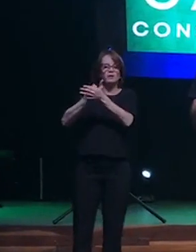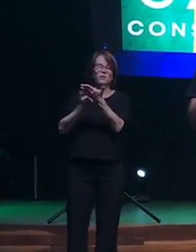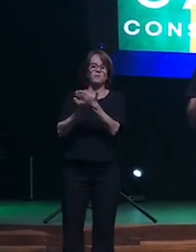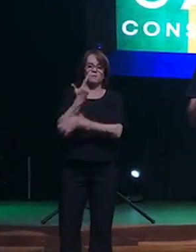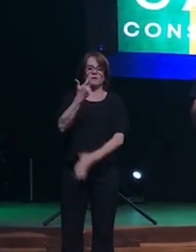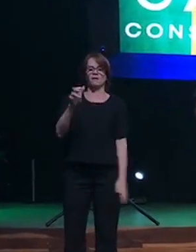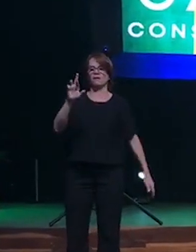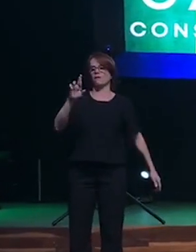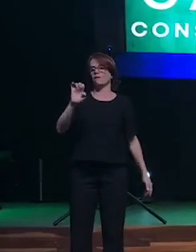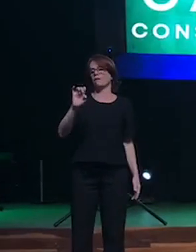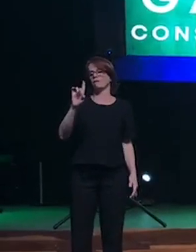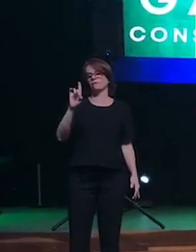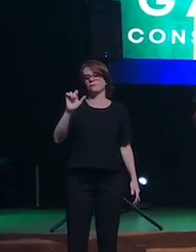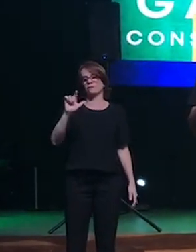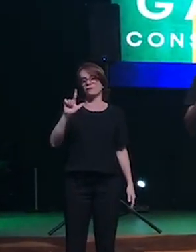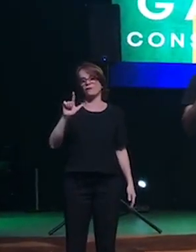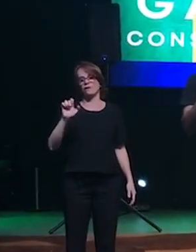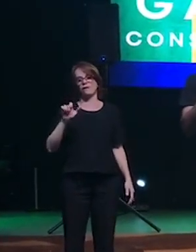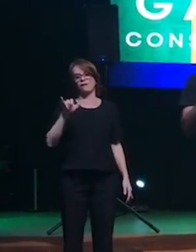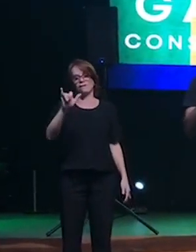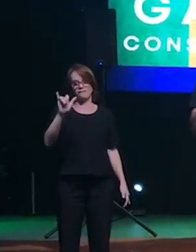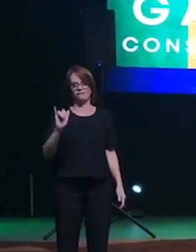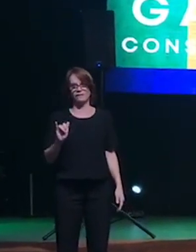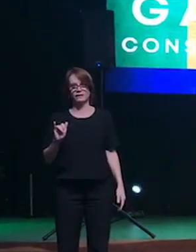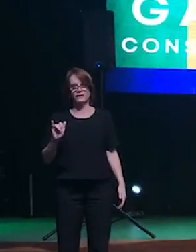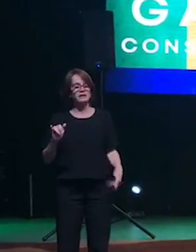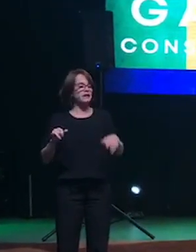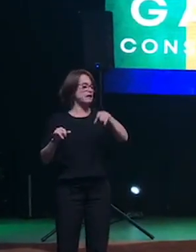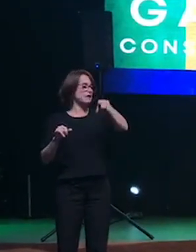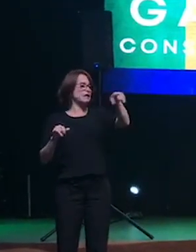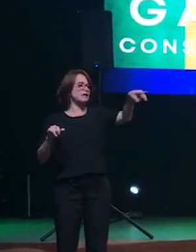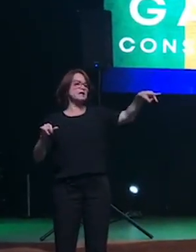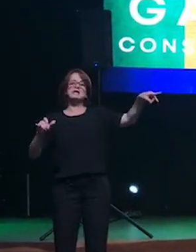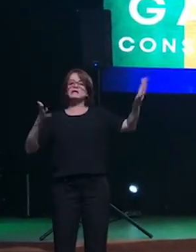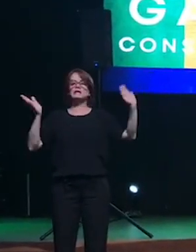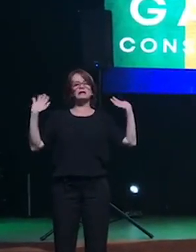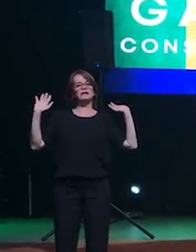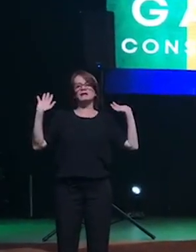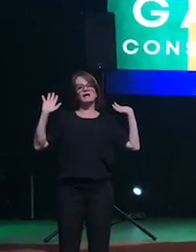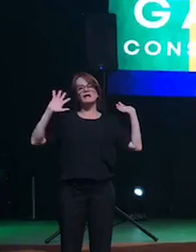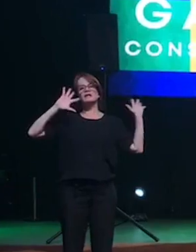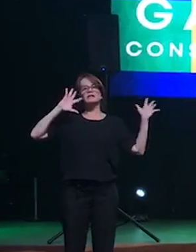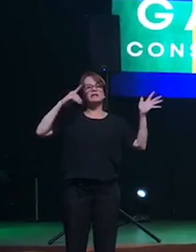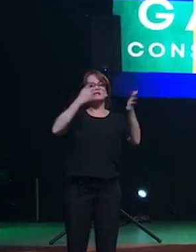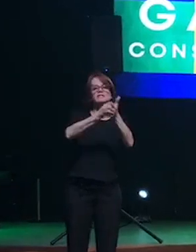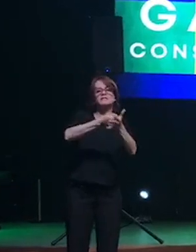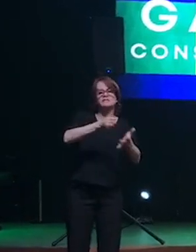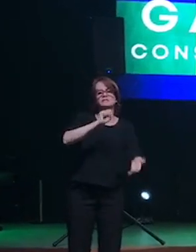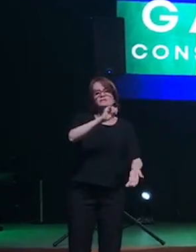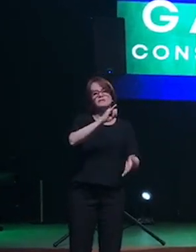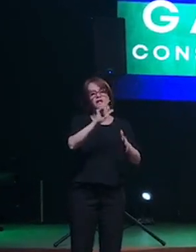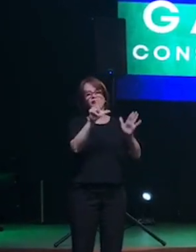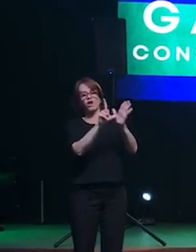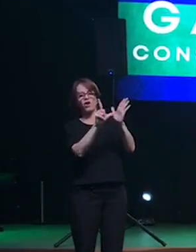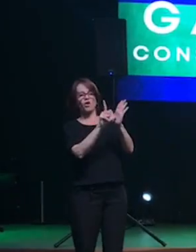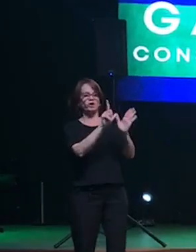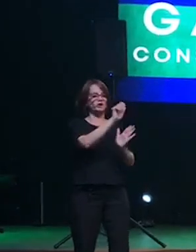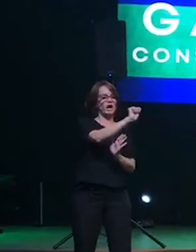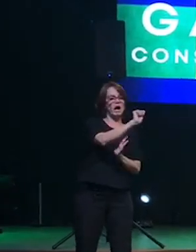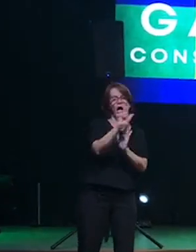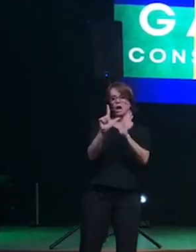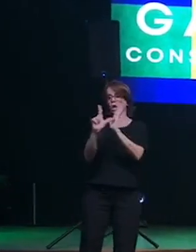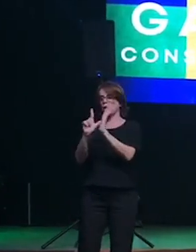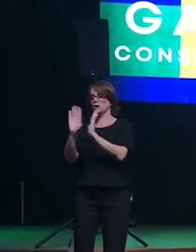Hadley. E eles têm liberdade de decidir qual loja abre e qual loja fecha, isso é liberdade. O